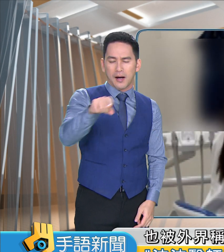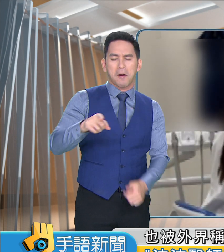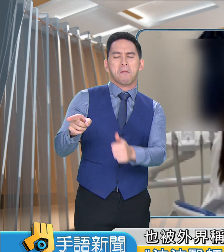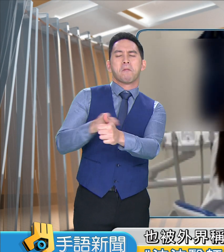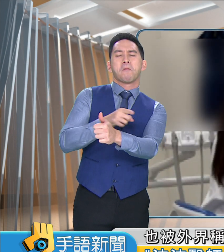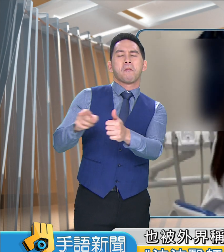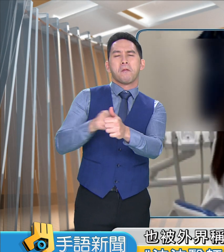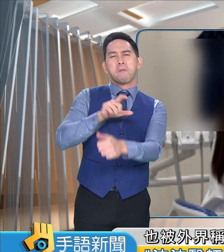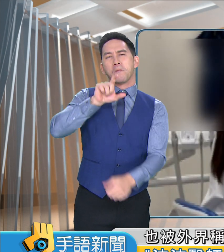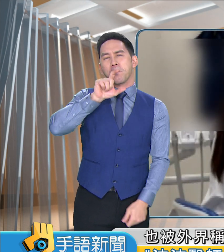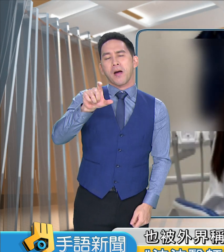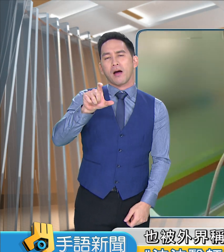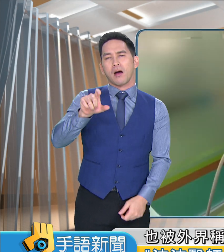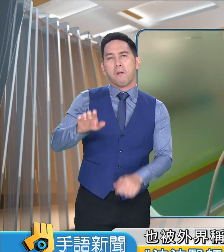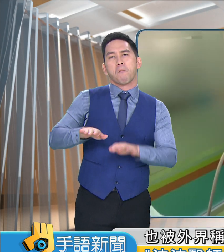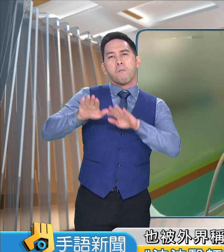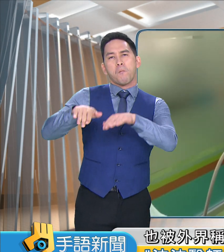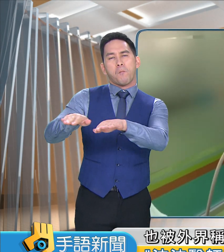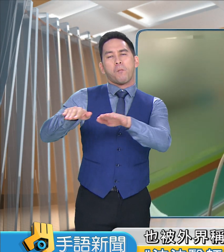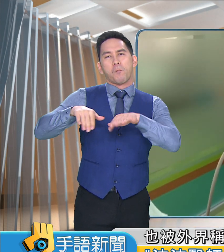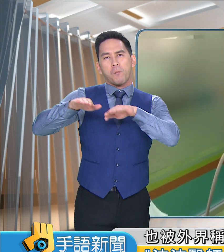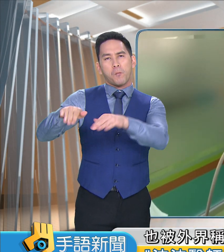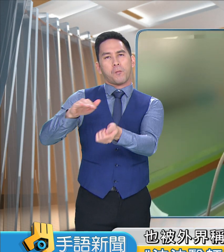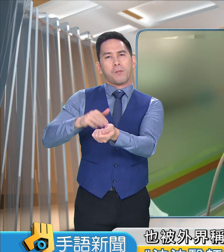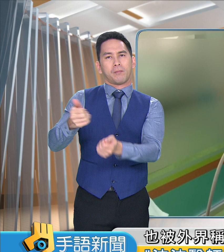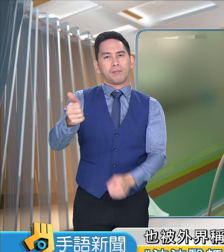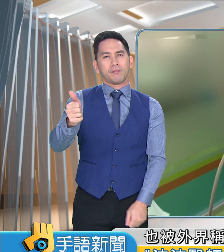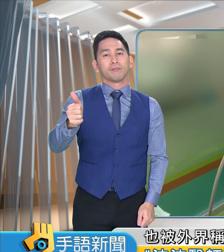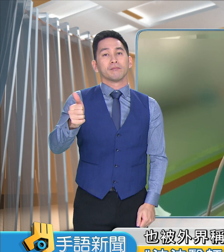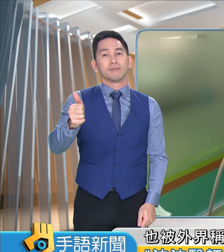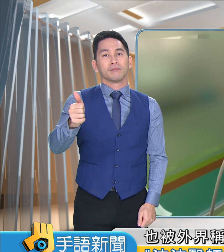波波医师，最近在引发争议。